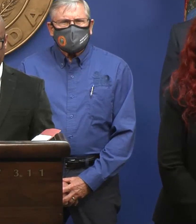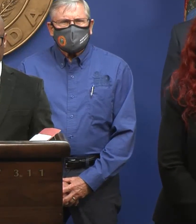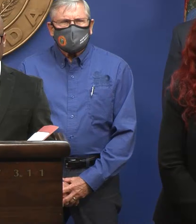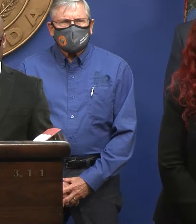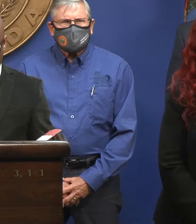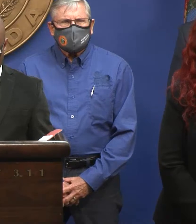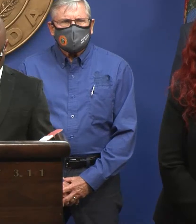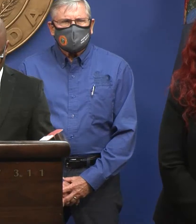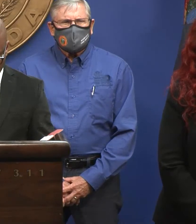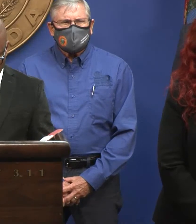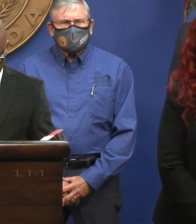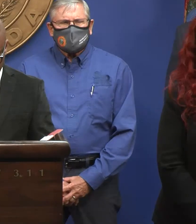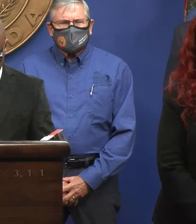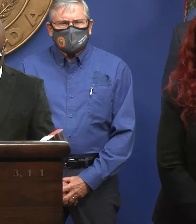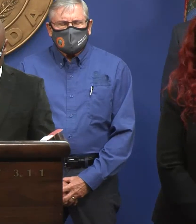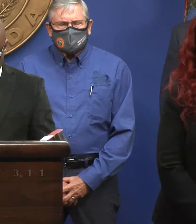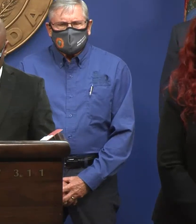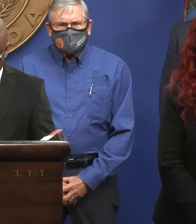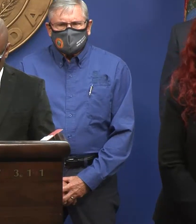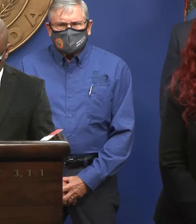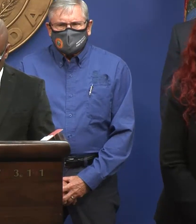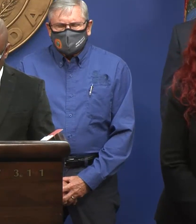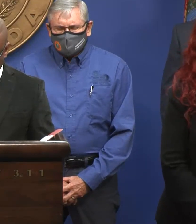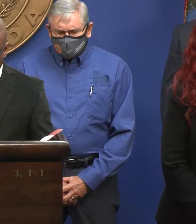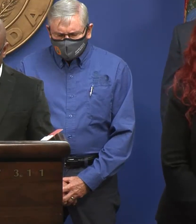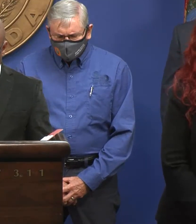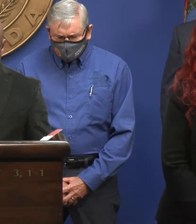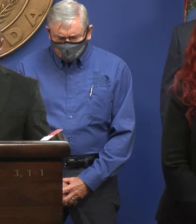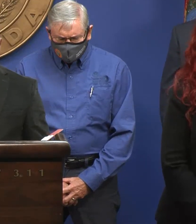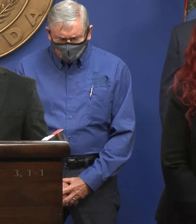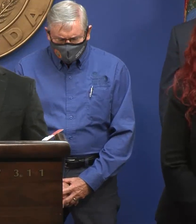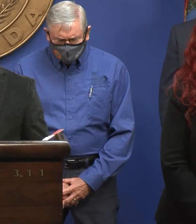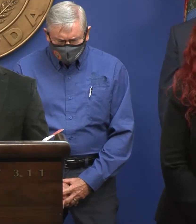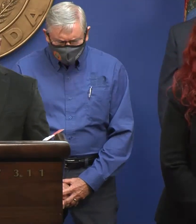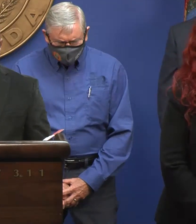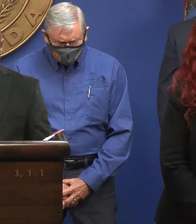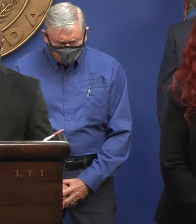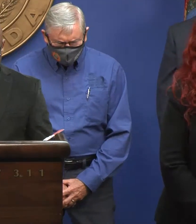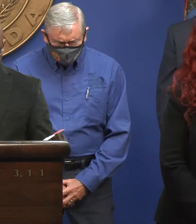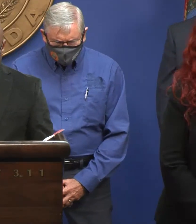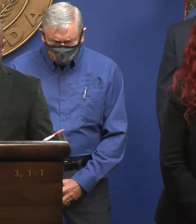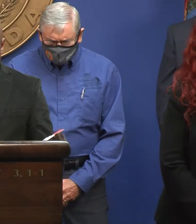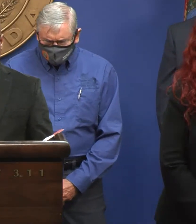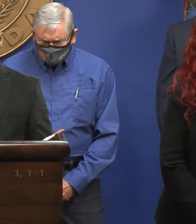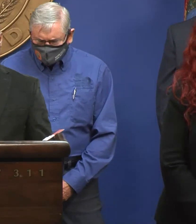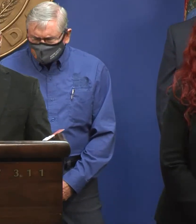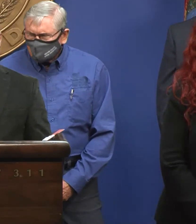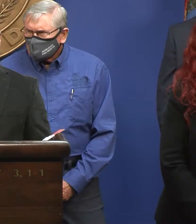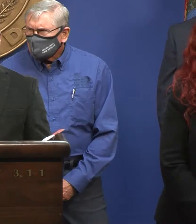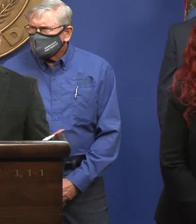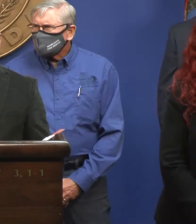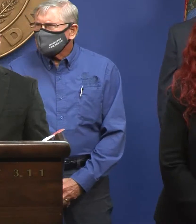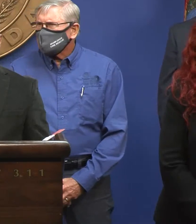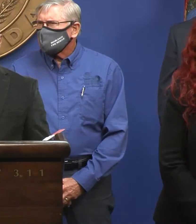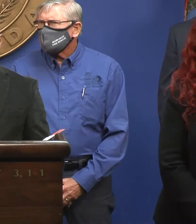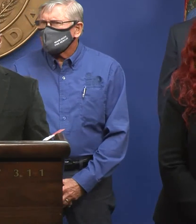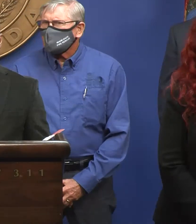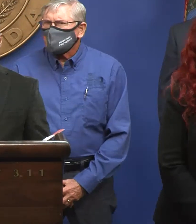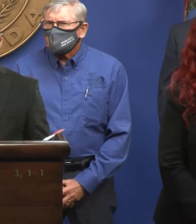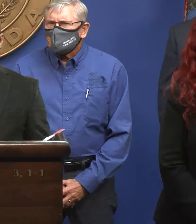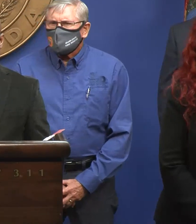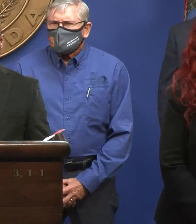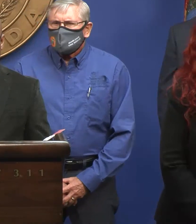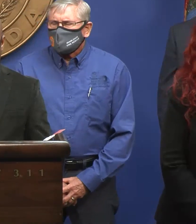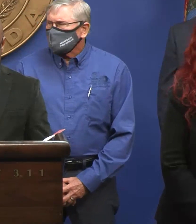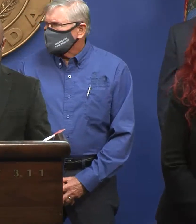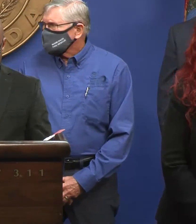devons dire, il faut que nous fassions un plan. Nous voulons certain que chaque résident dans le Miami-Dade connaît exactement qui ça doit faire et qui